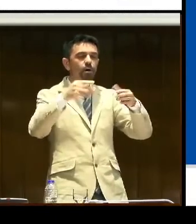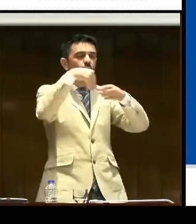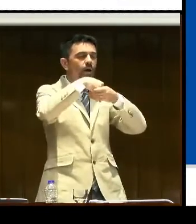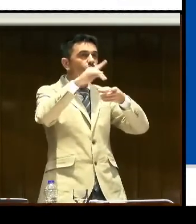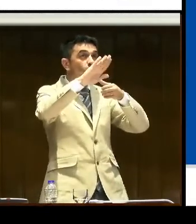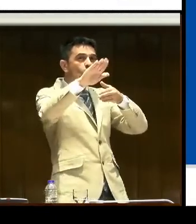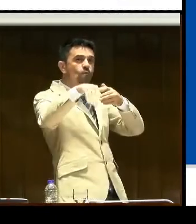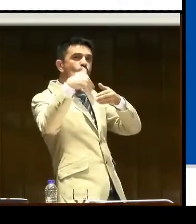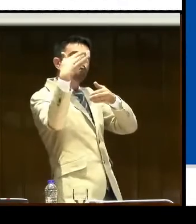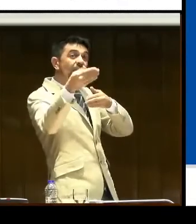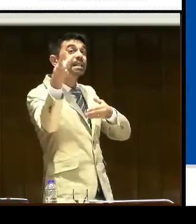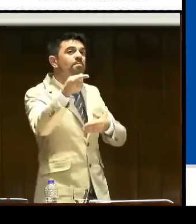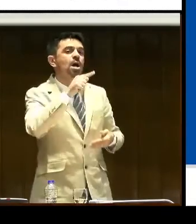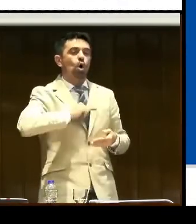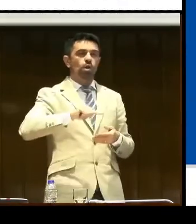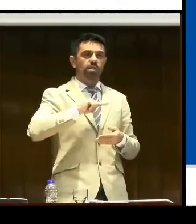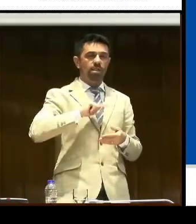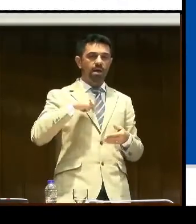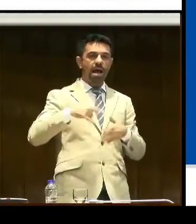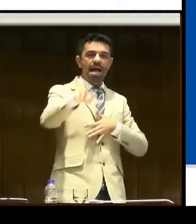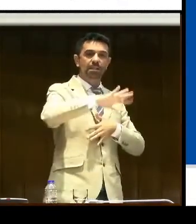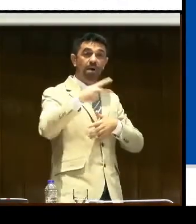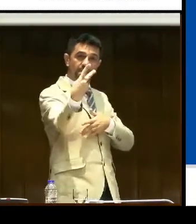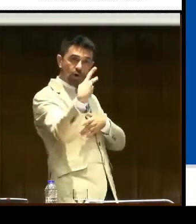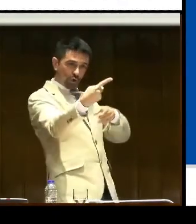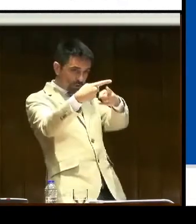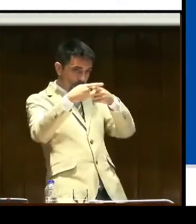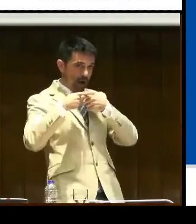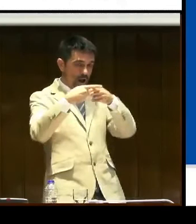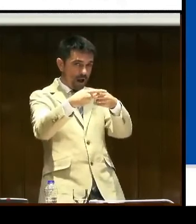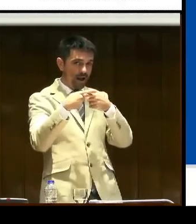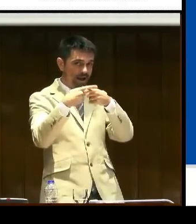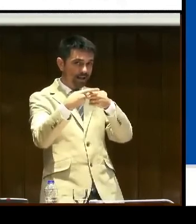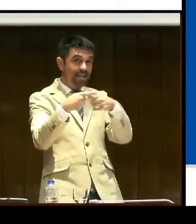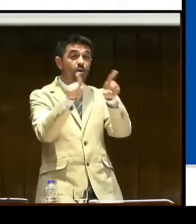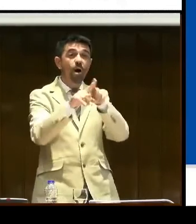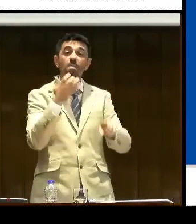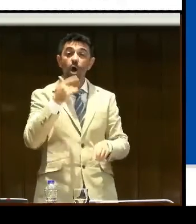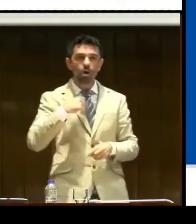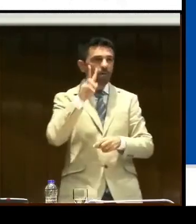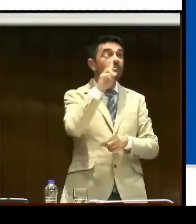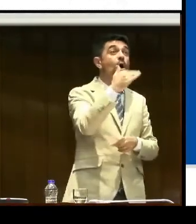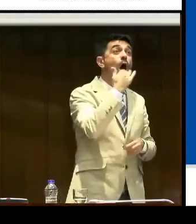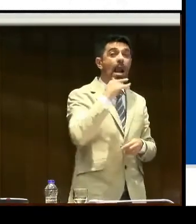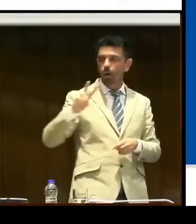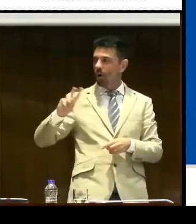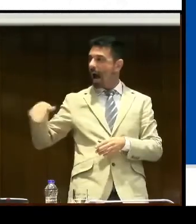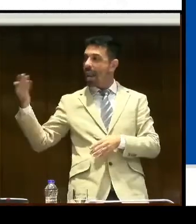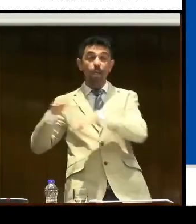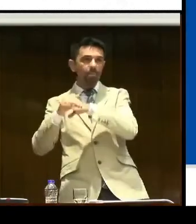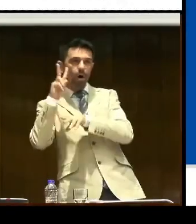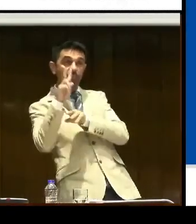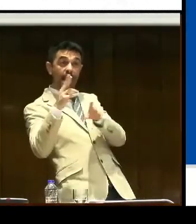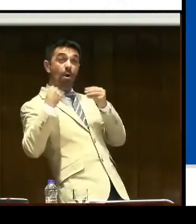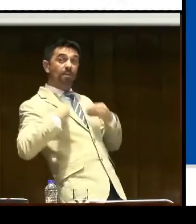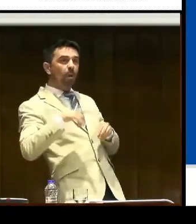espacio lingüístico del otro, como cuando miramos algo juntos y sentimos que en el fondo vemos